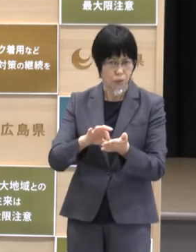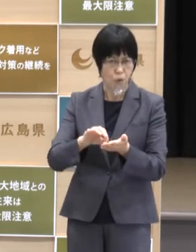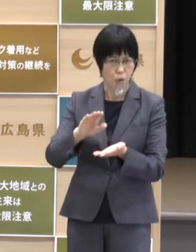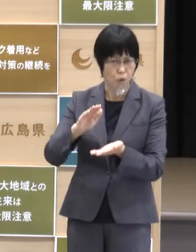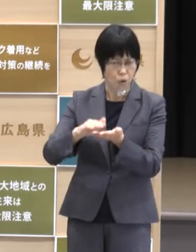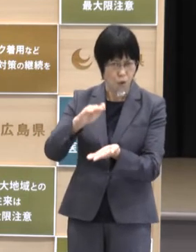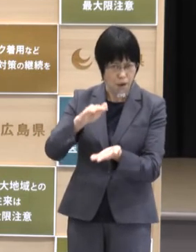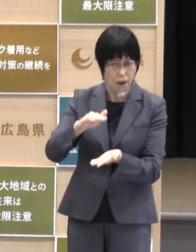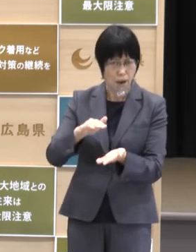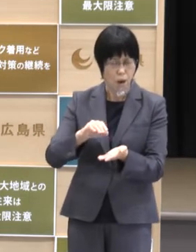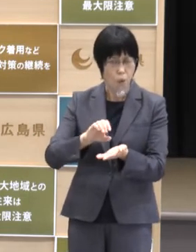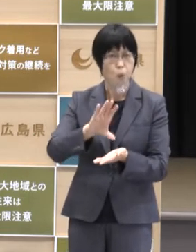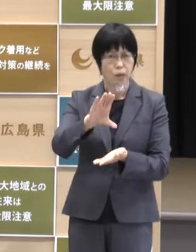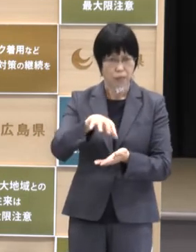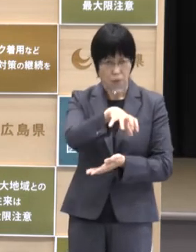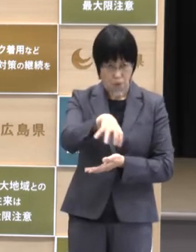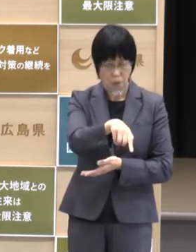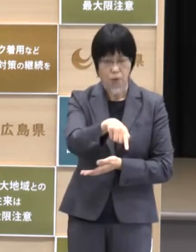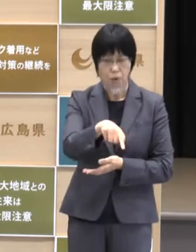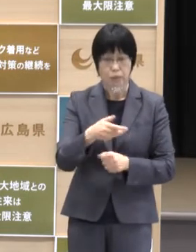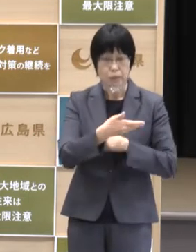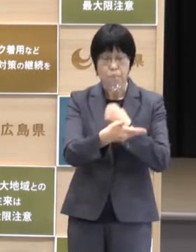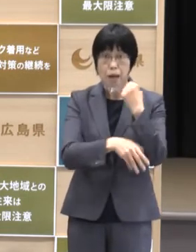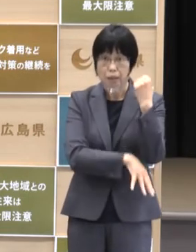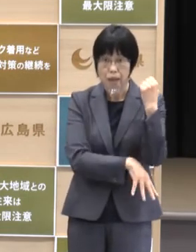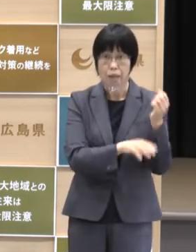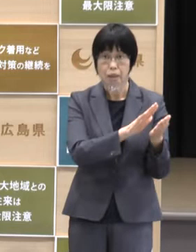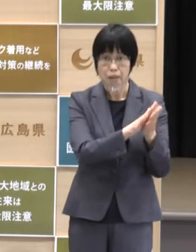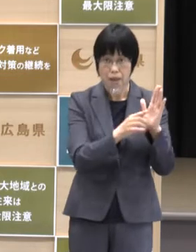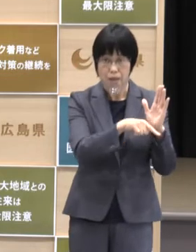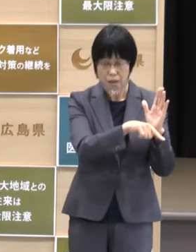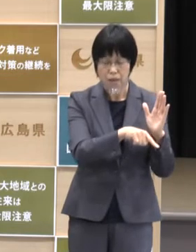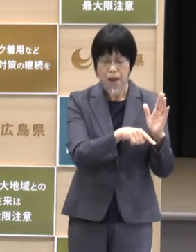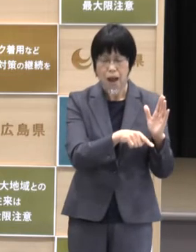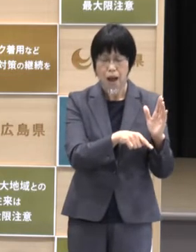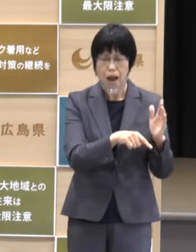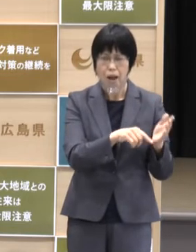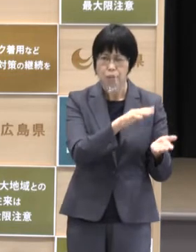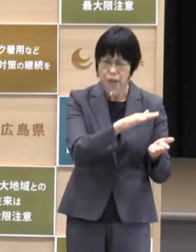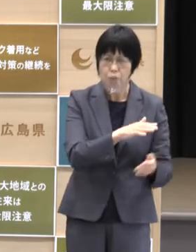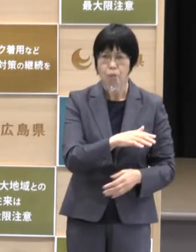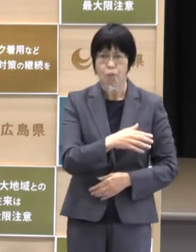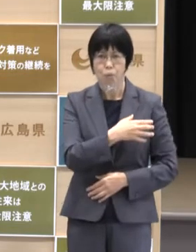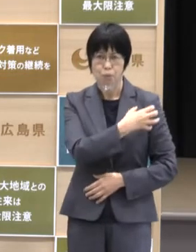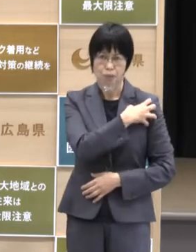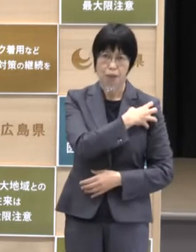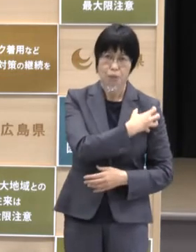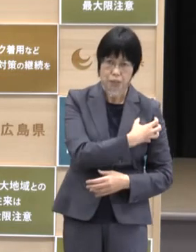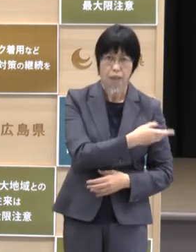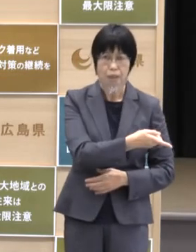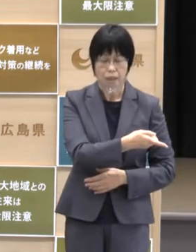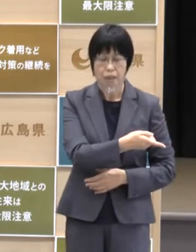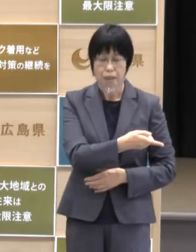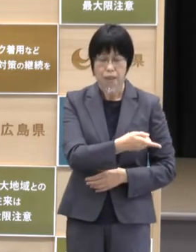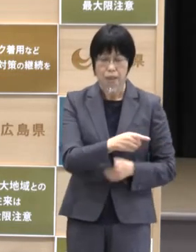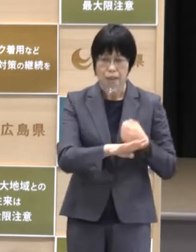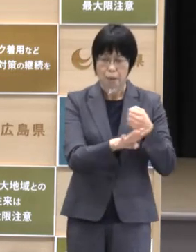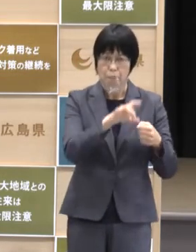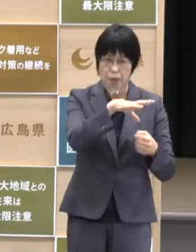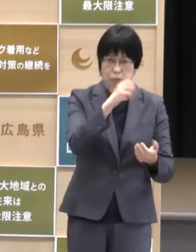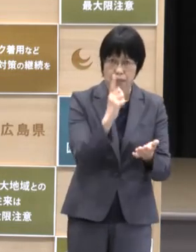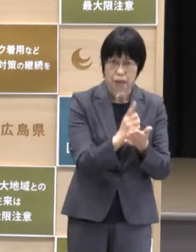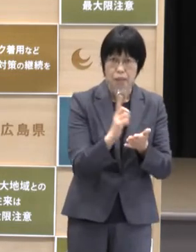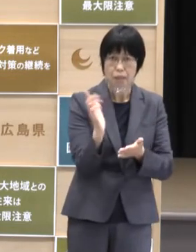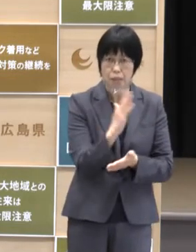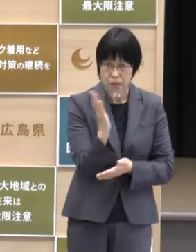ますし、島根県がある意味で言うと、負担をして、原子力発電所の立地、原発だけじゃなくて、大